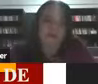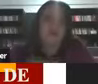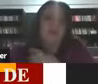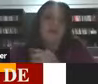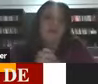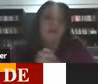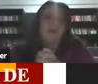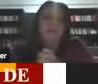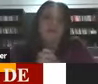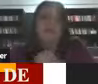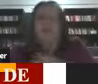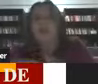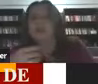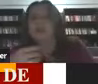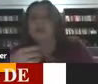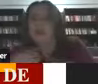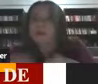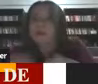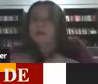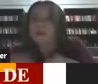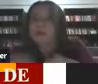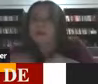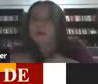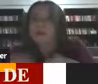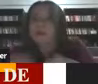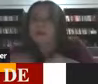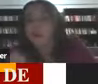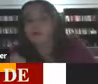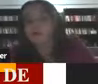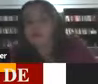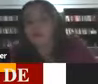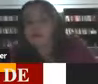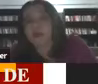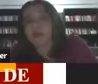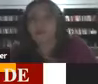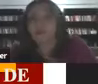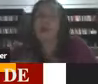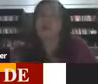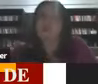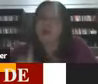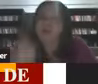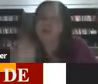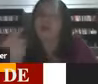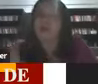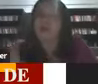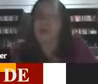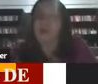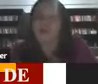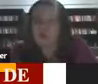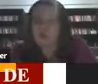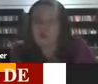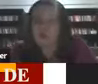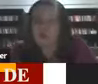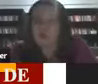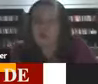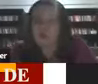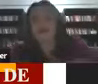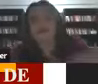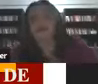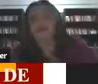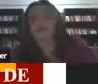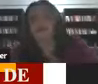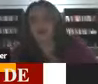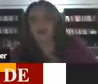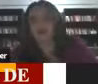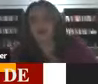transformação da vida, né? E pensando não só a reforma do sistema de saúde, mas a reforma do conjunto da sociedade na defesa